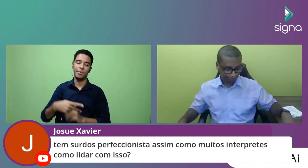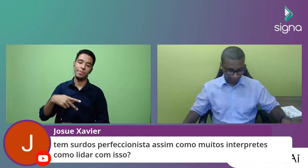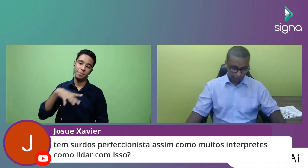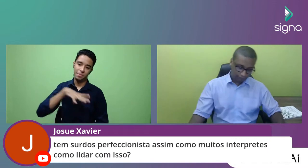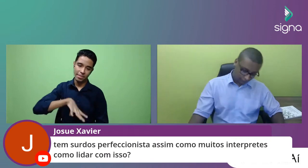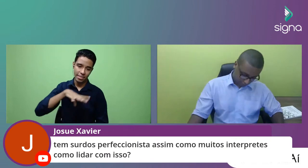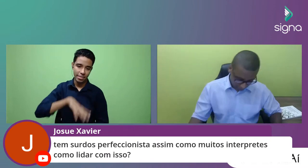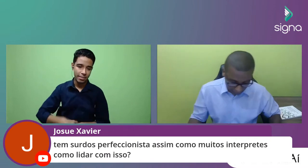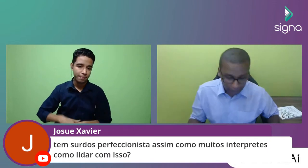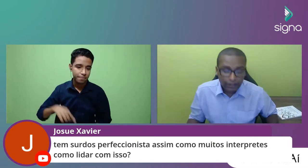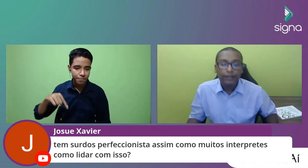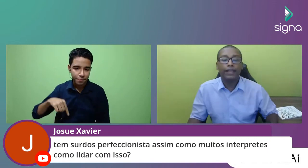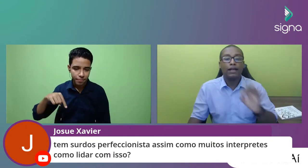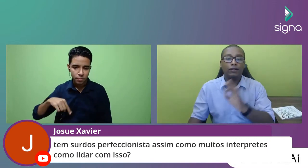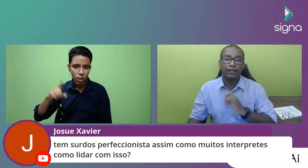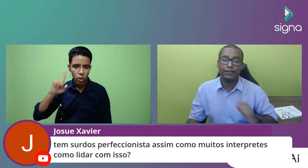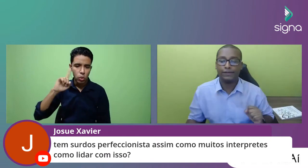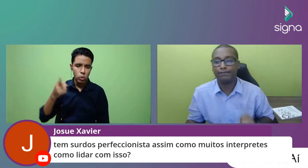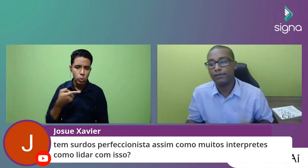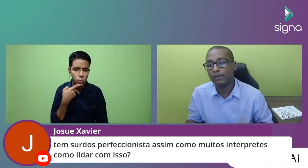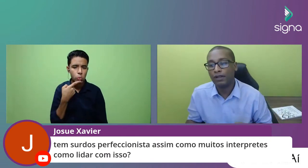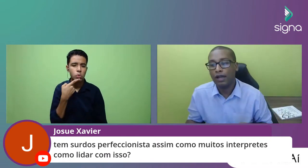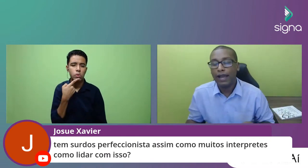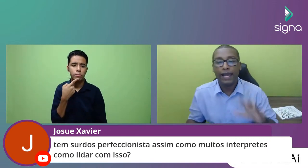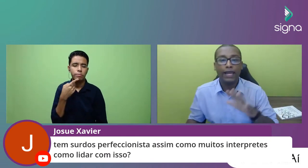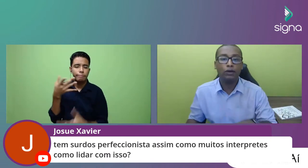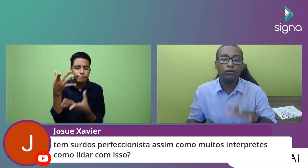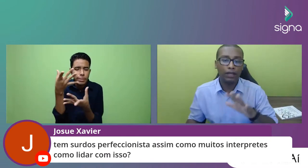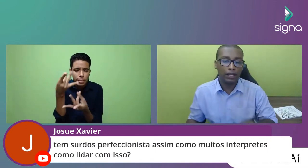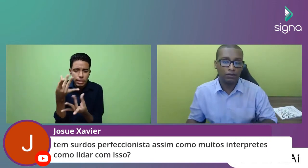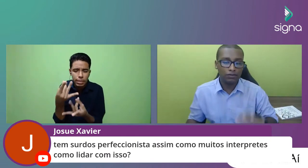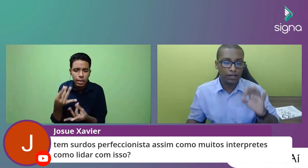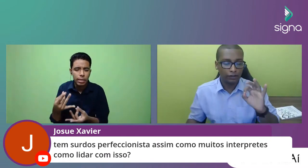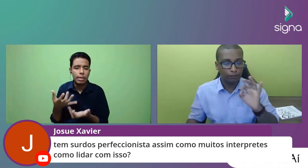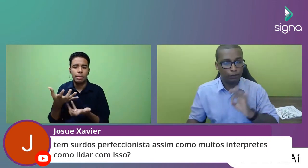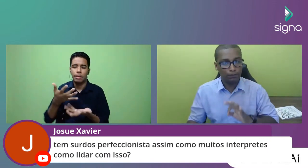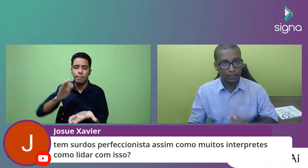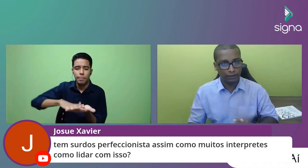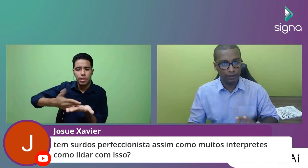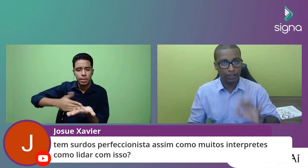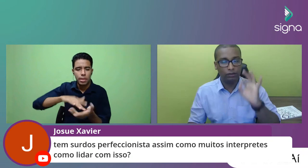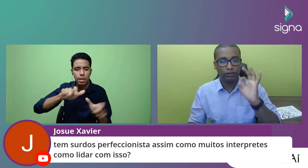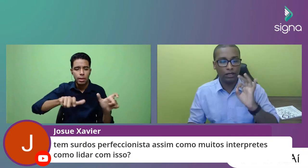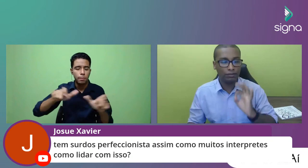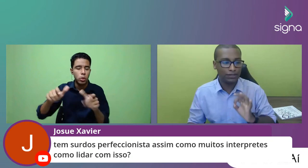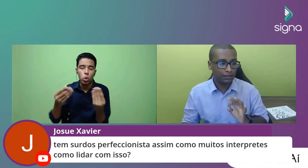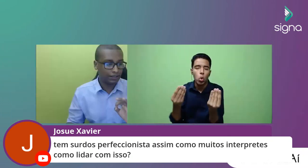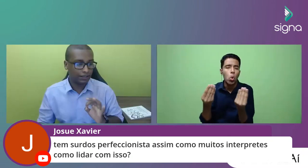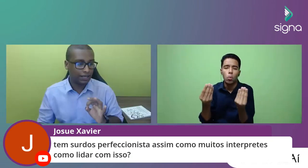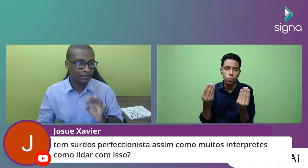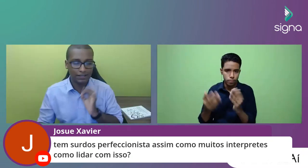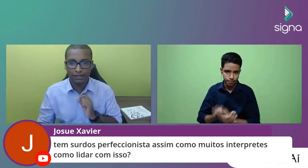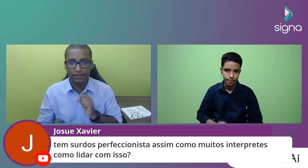dica. O que acontece? Eu tenho um certo problema, eu tenho uma certa